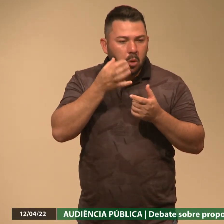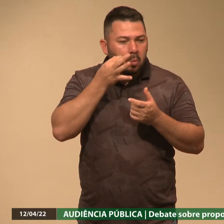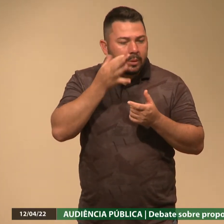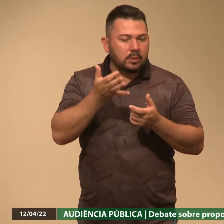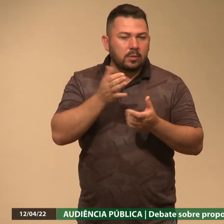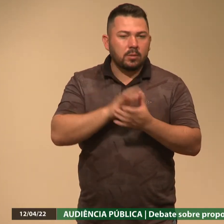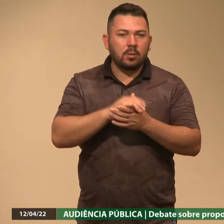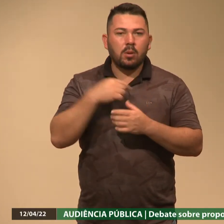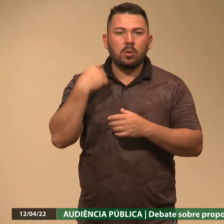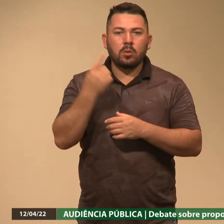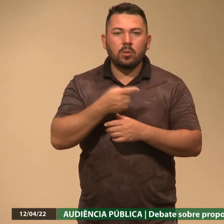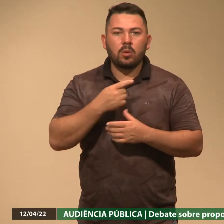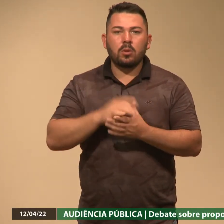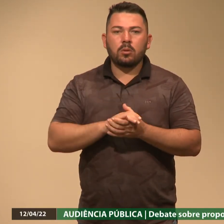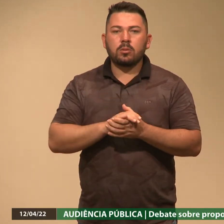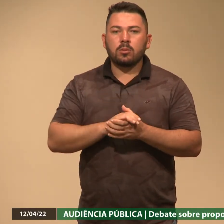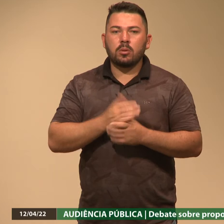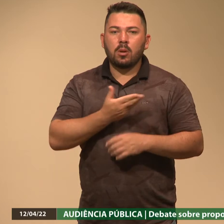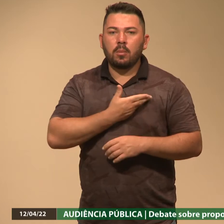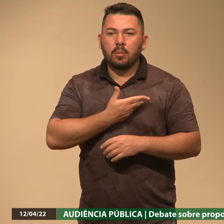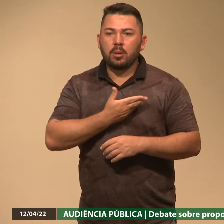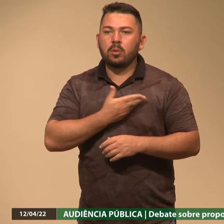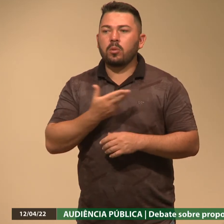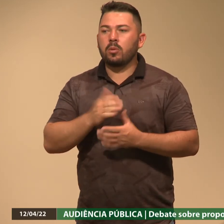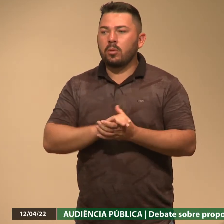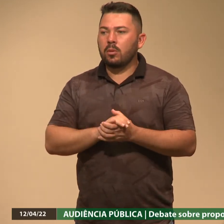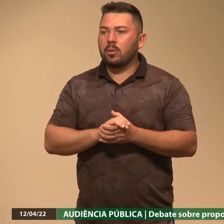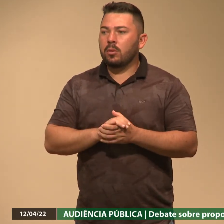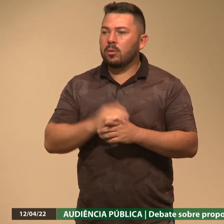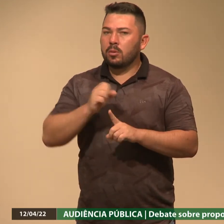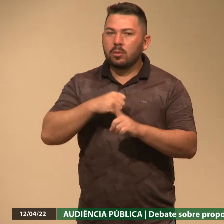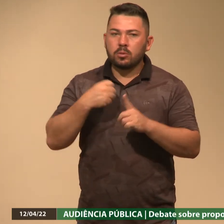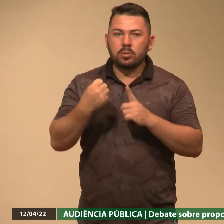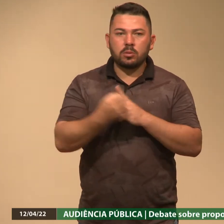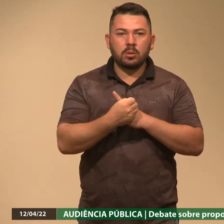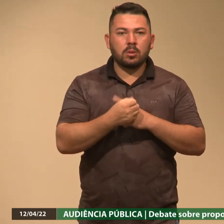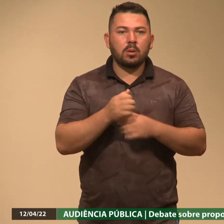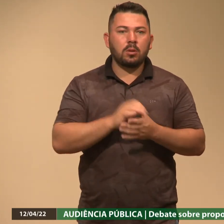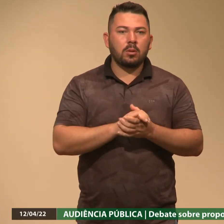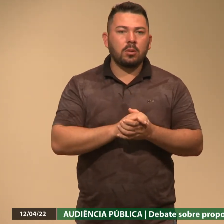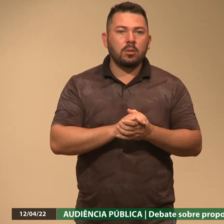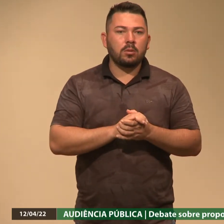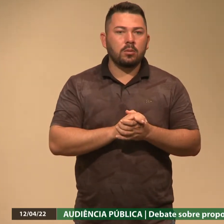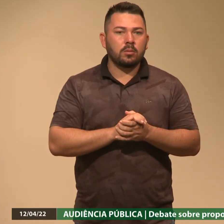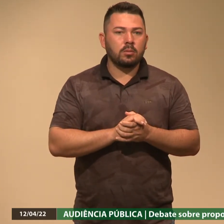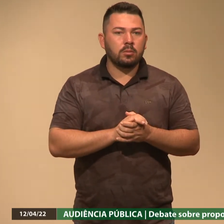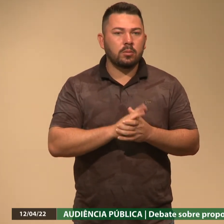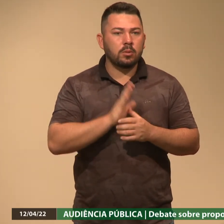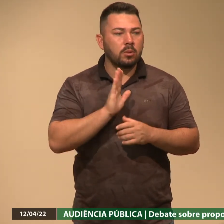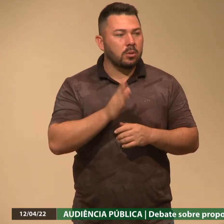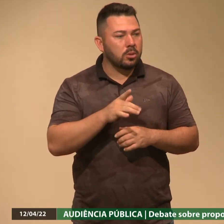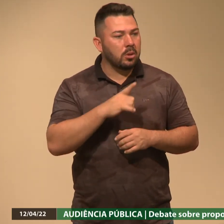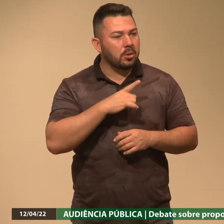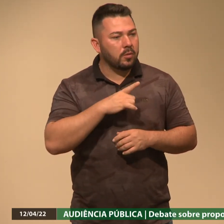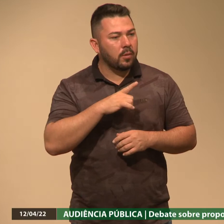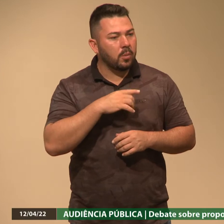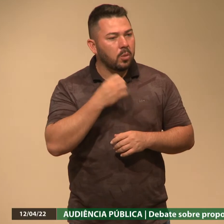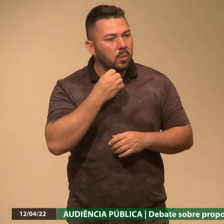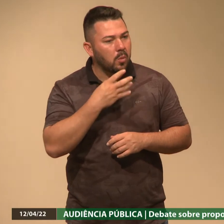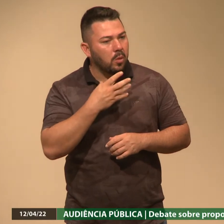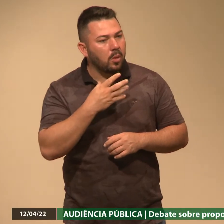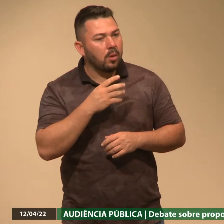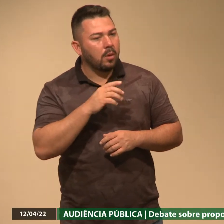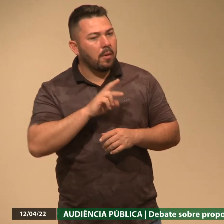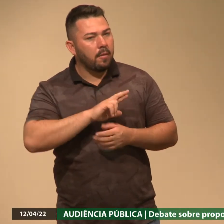com nossos colegas da Alemanha esses amigos das sociedades de tiro já discutimos no Bonfim de